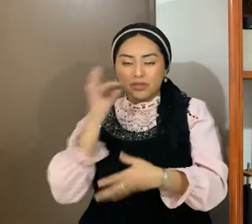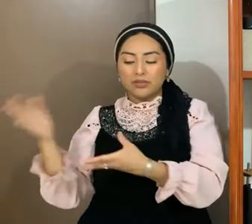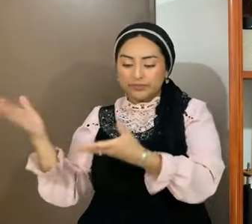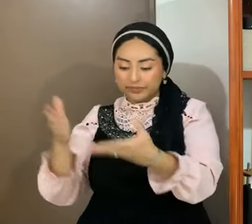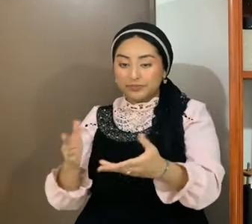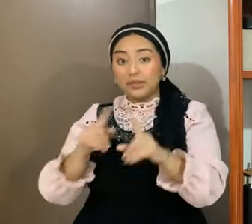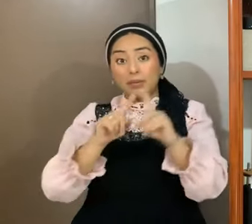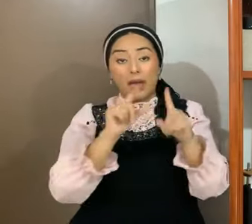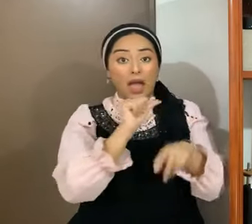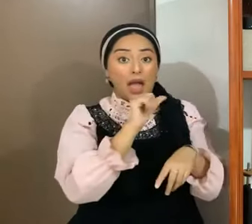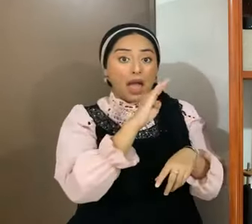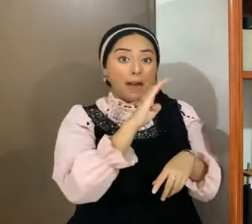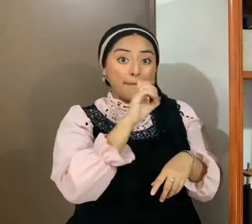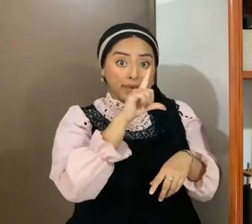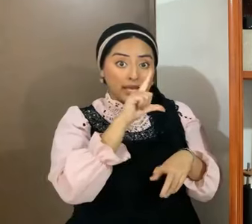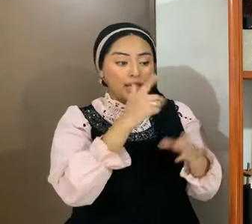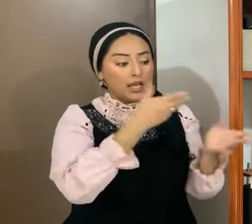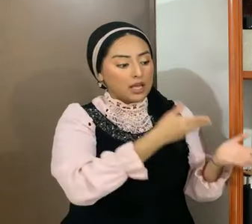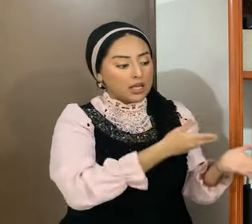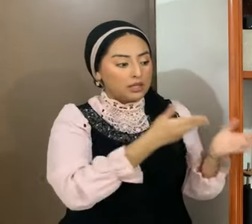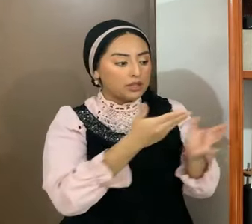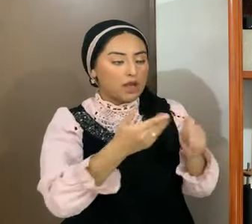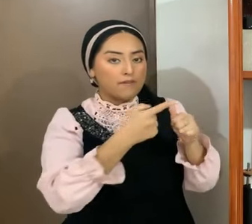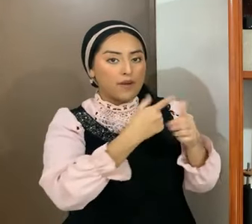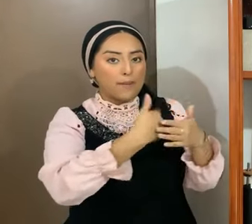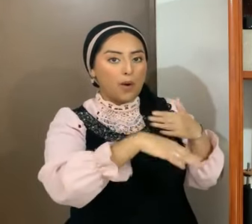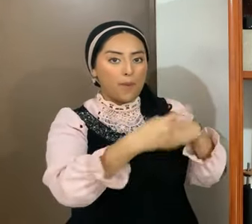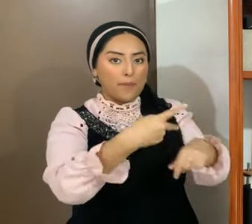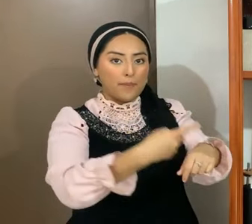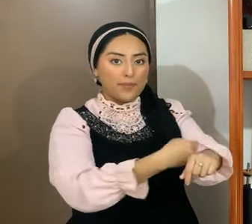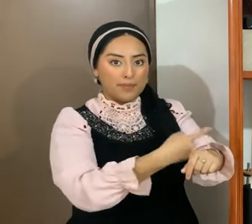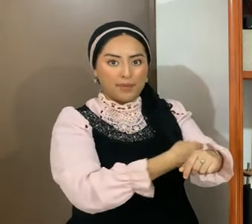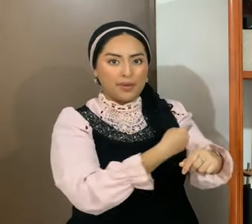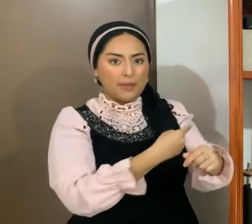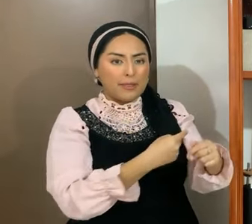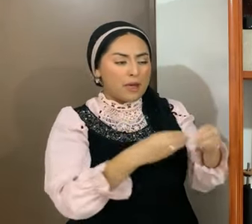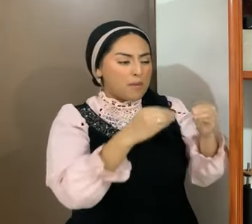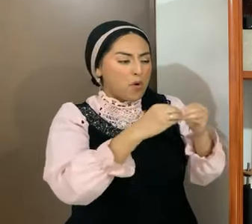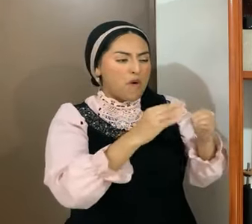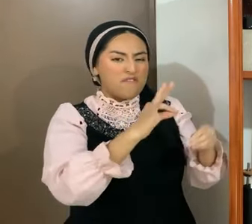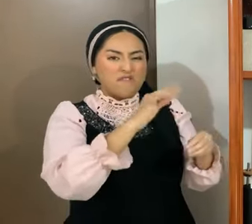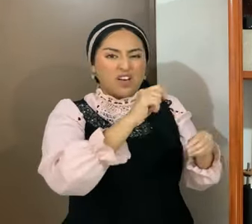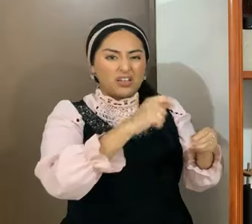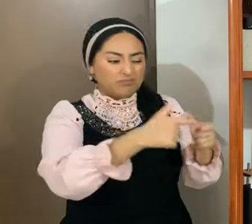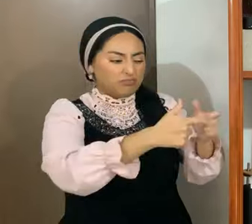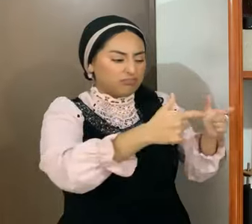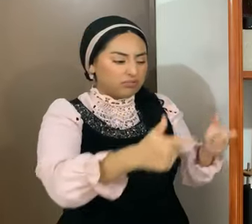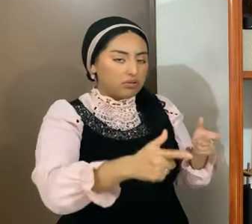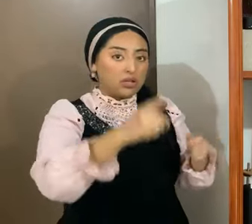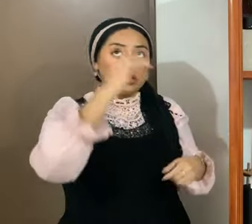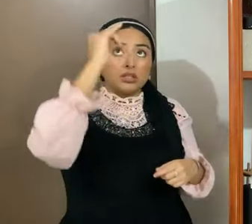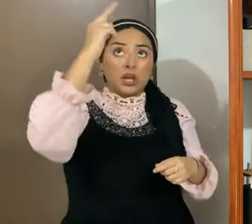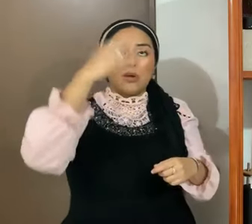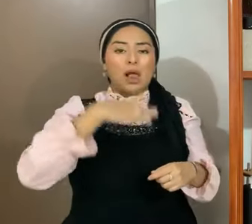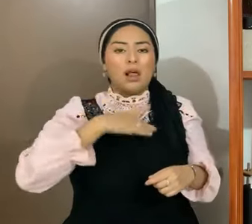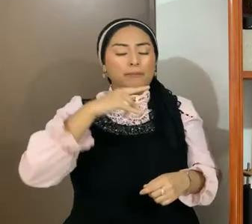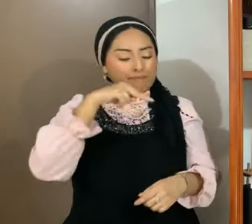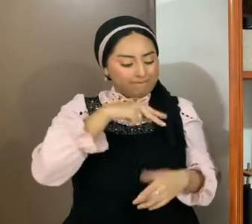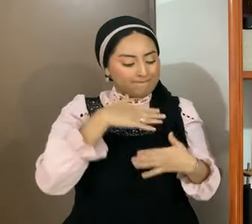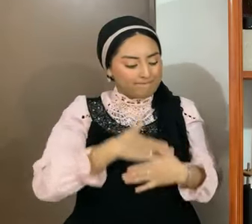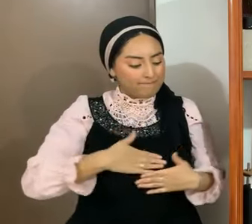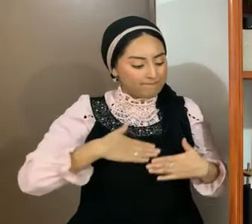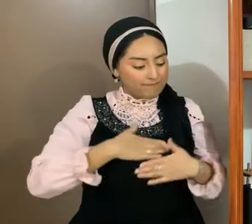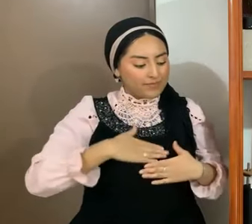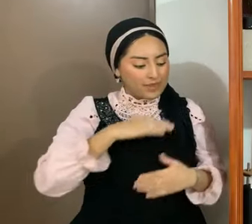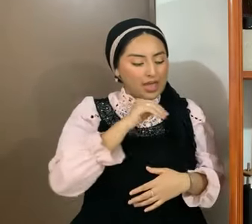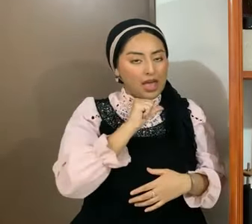Y Abel trajo también de los primogénitos de sus ovejas, de lo más gordo de ellas, y miró Yahweh con agrado a Abel